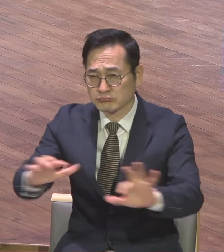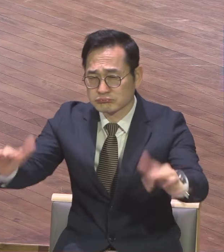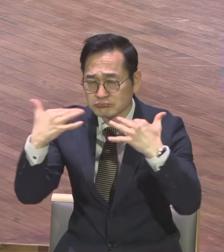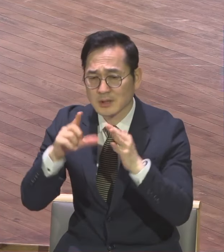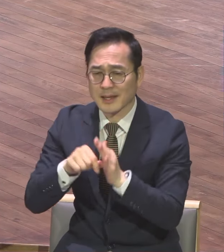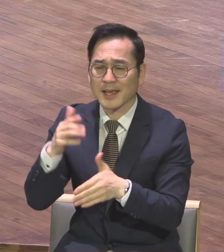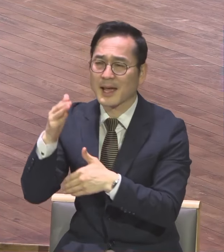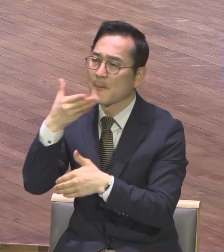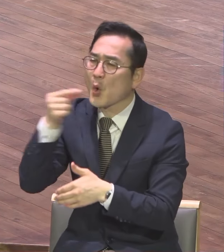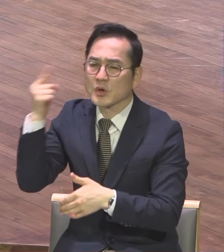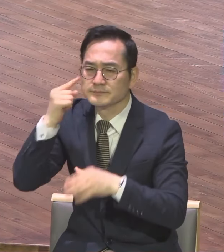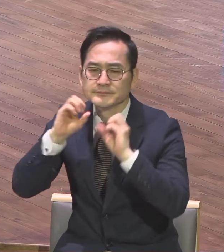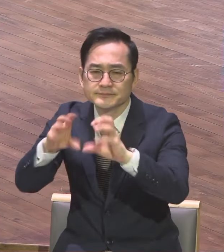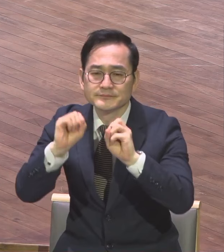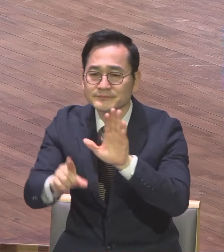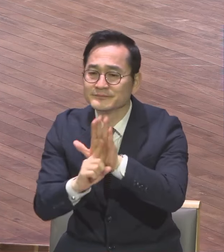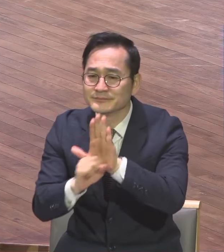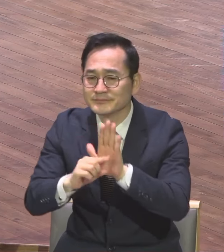서밋으로.